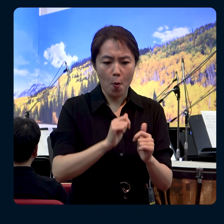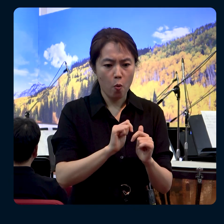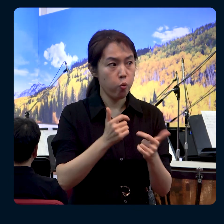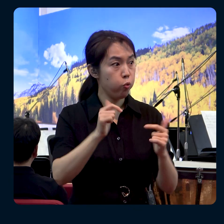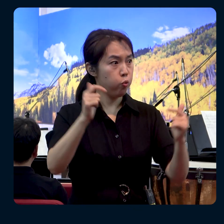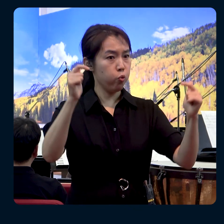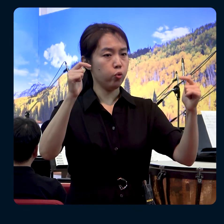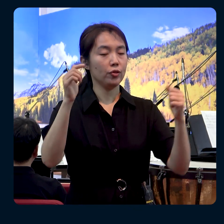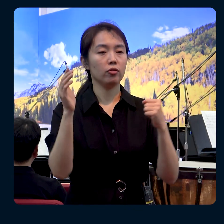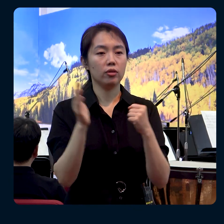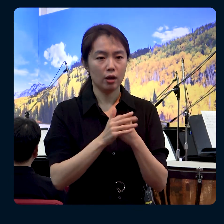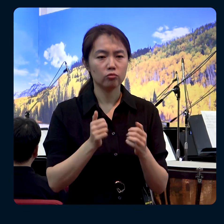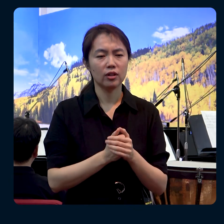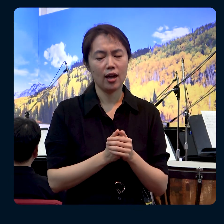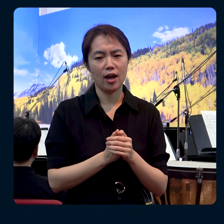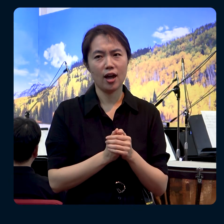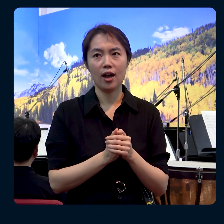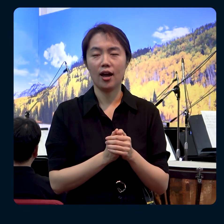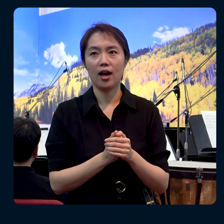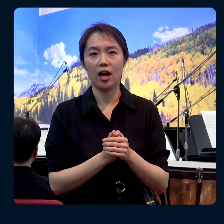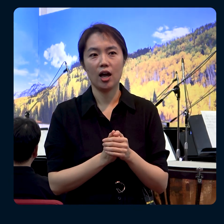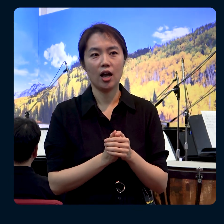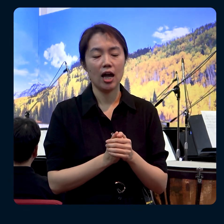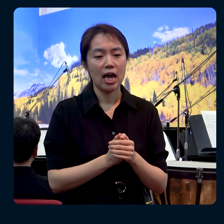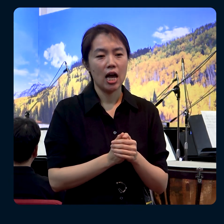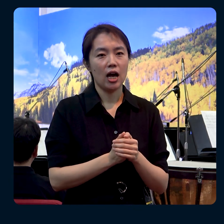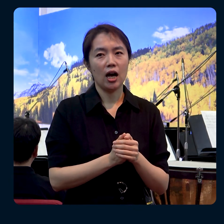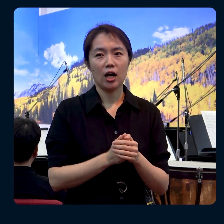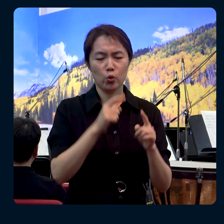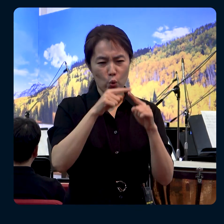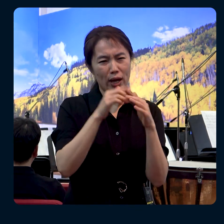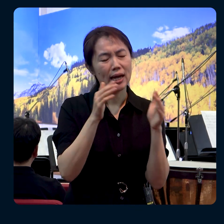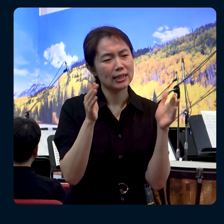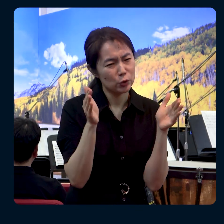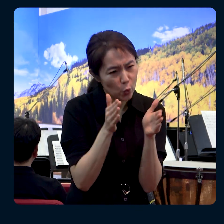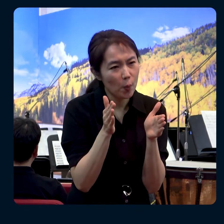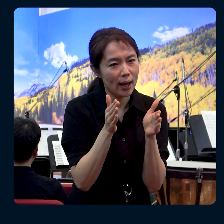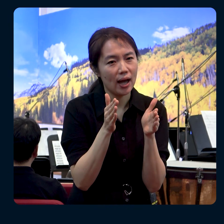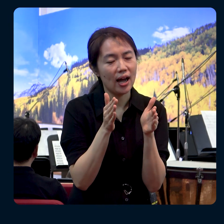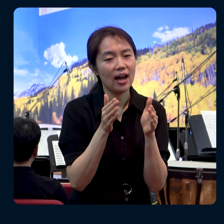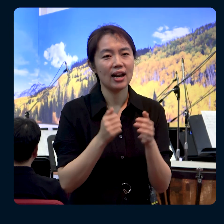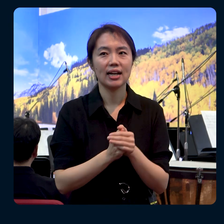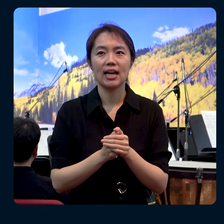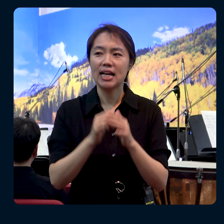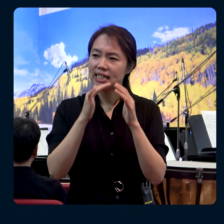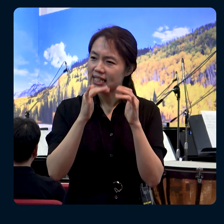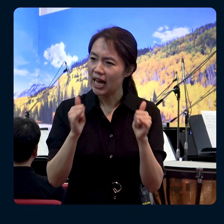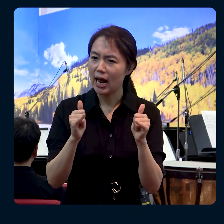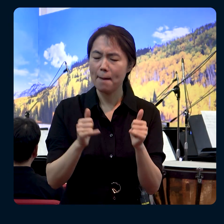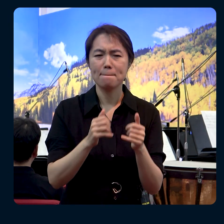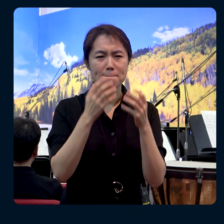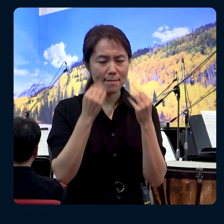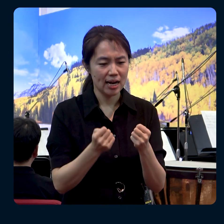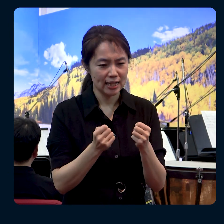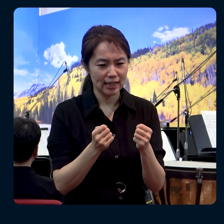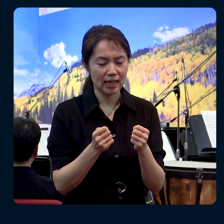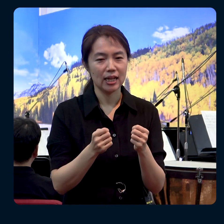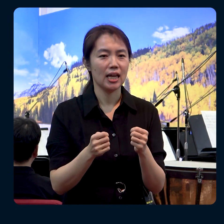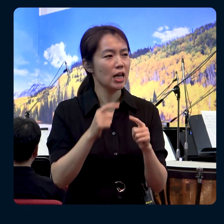필요한데 문제는 뭐냐, 교회가 빨리 성장하다 보니까 덩치는 커졌는데 아직